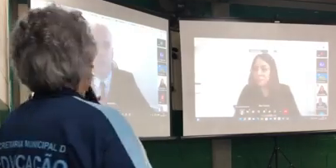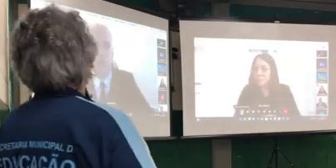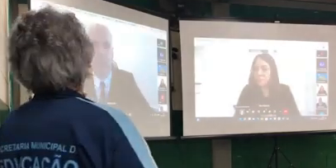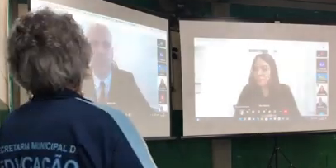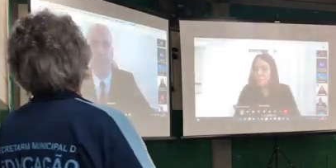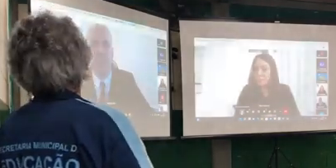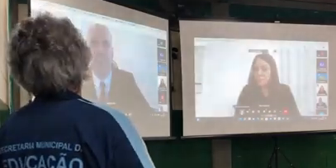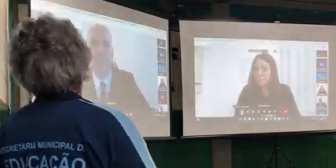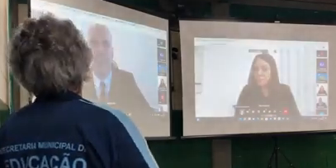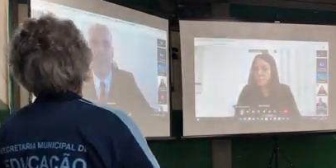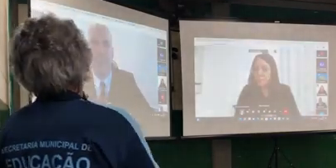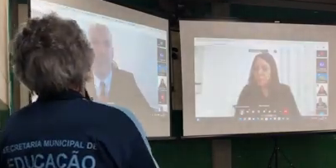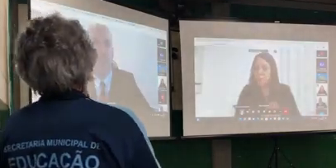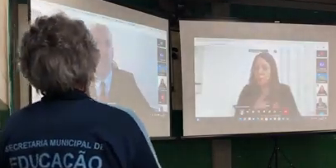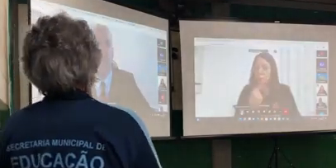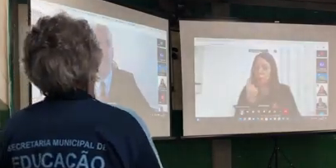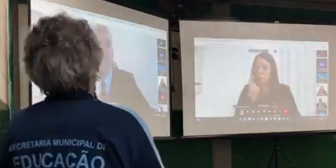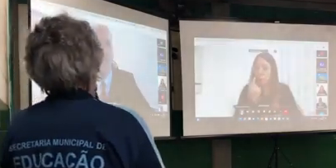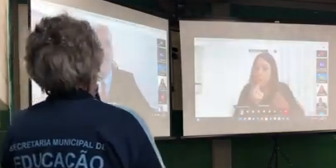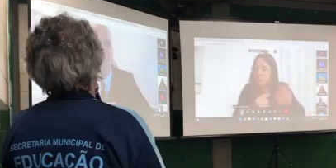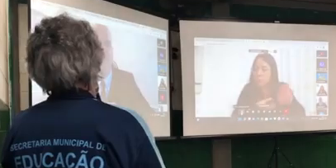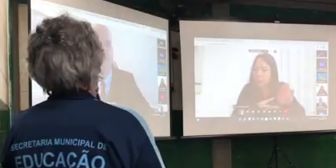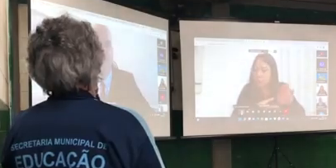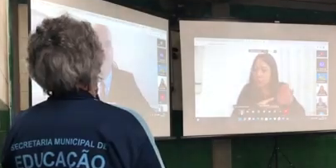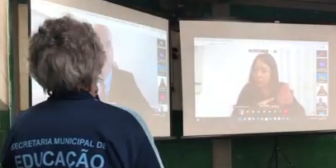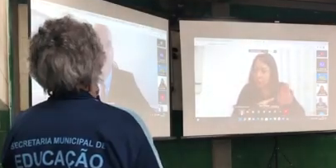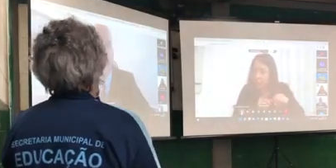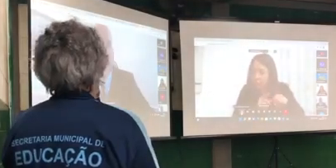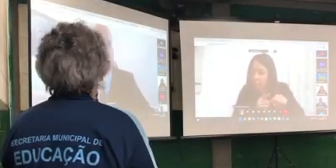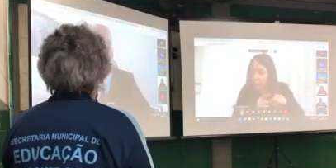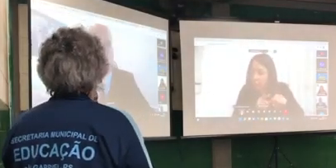A única recomendação que estou pedindo aqui é que o senhor venha pessoalmente no próximo.